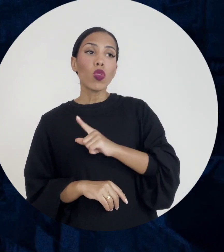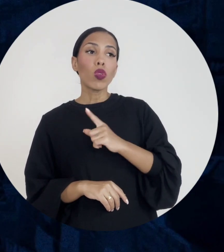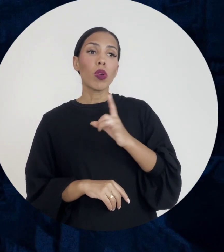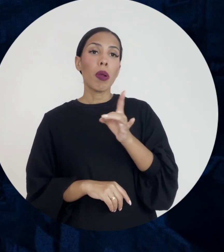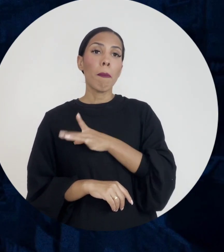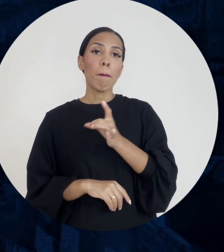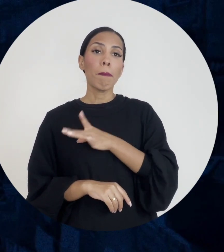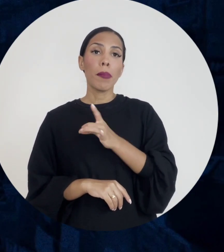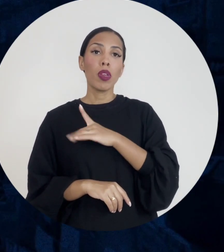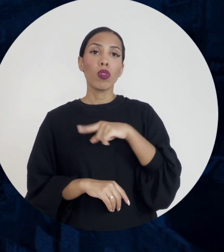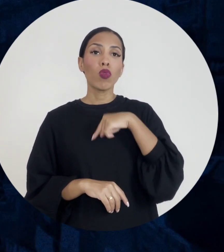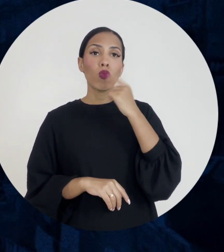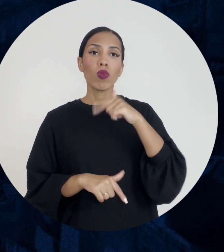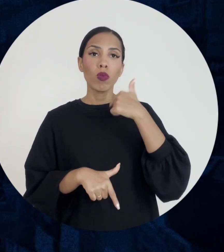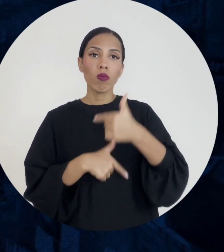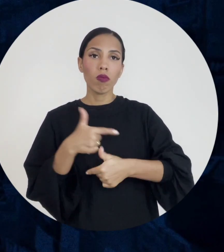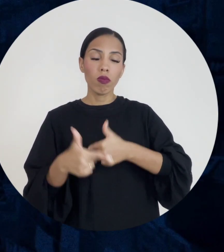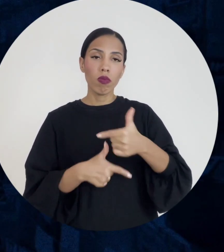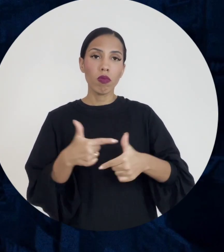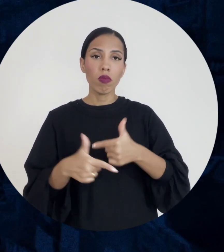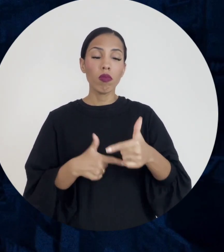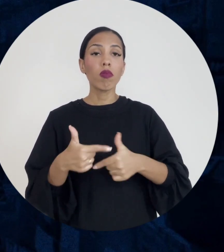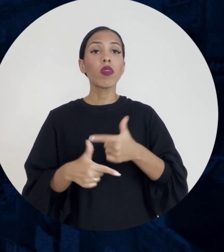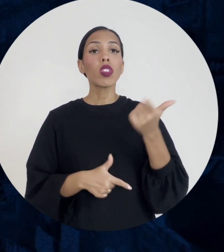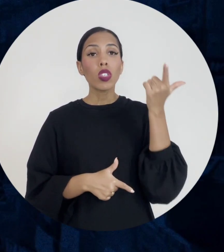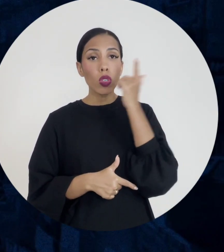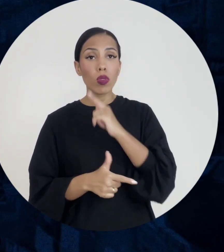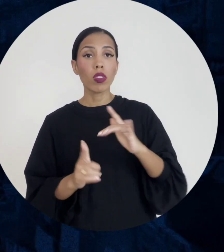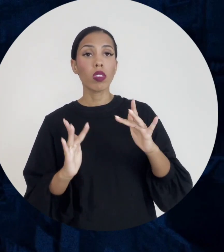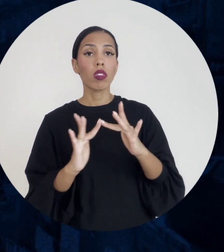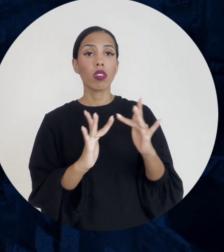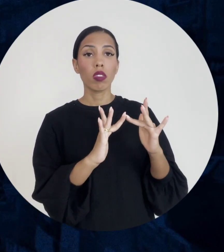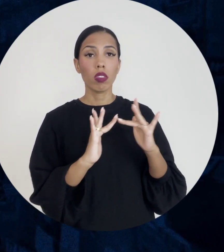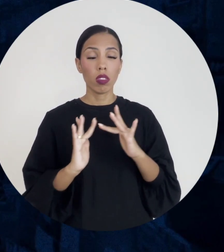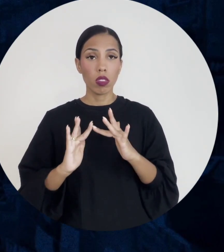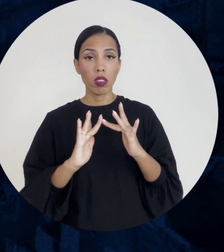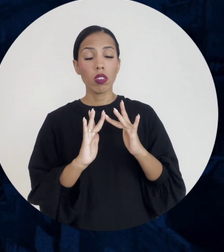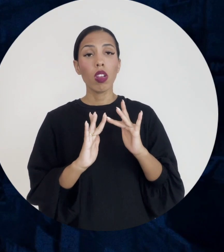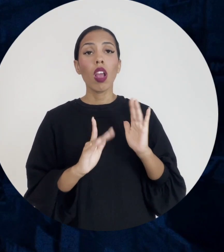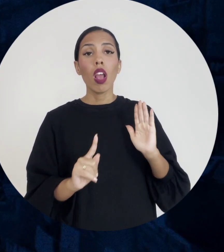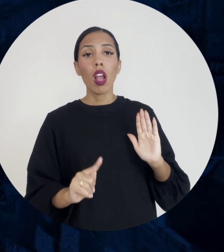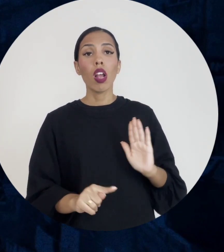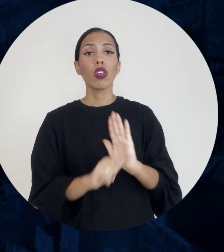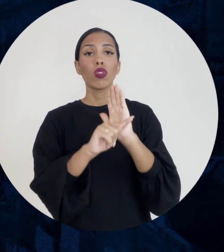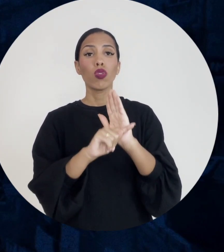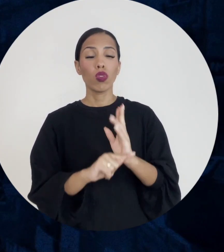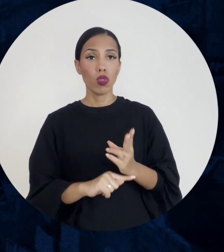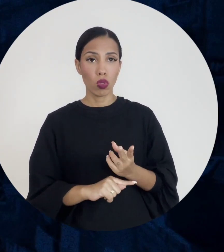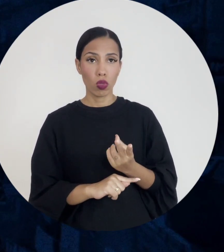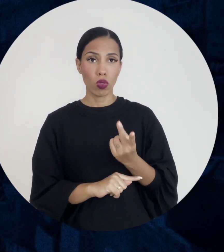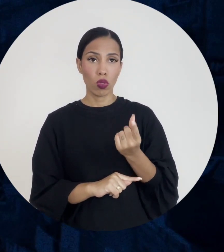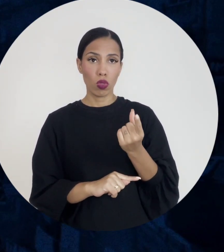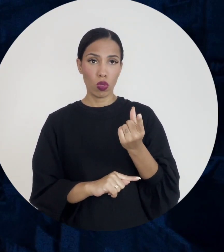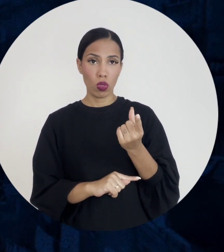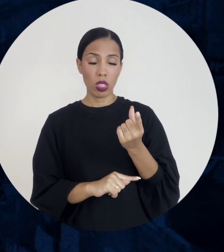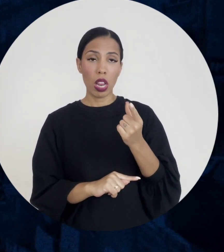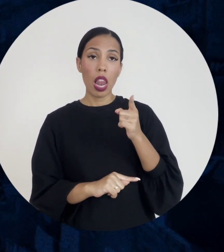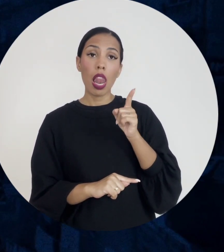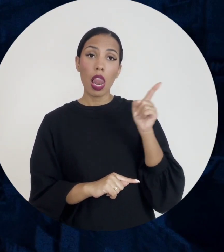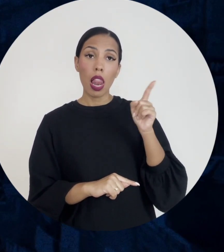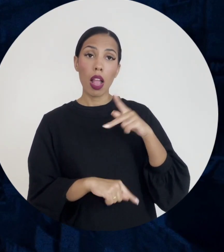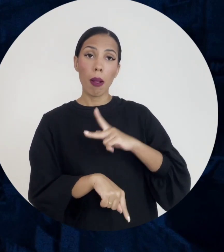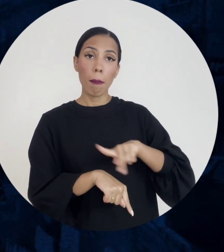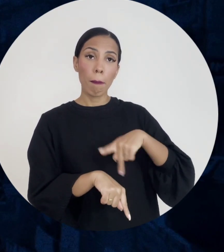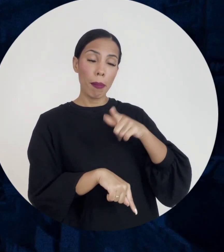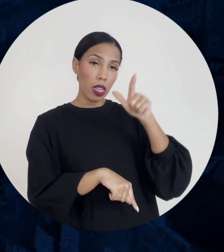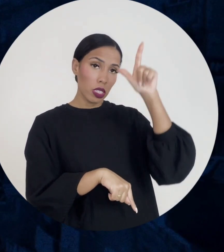adiante o trabalho. Aí ela conseguiu, através do contato dela, uma ajuda de custo na Alemanha. E